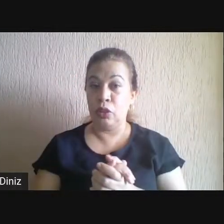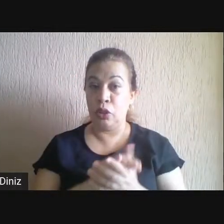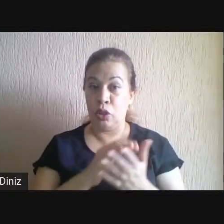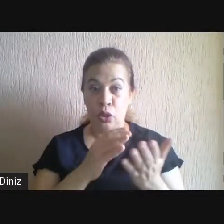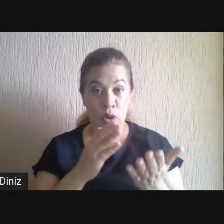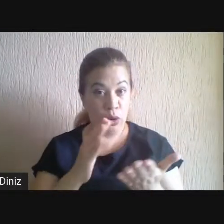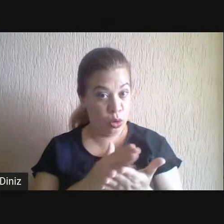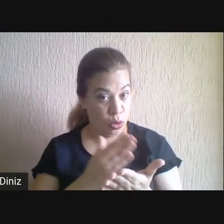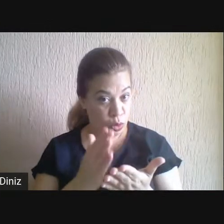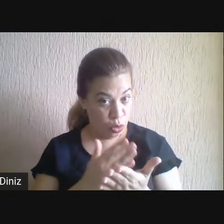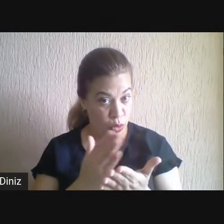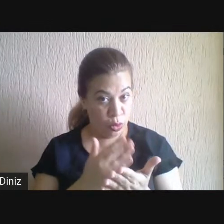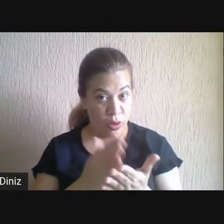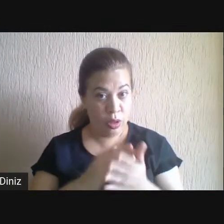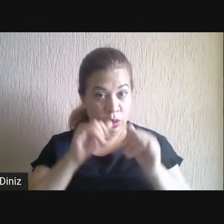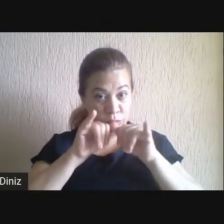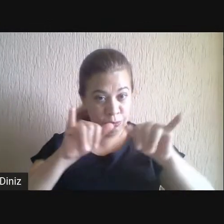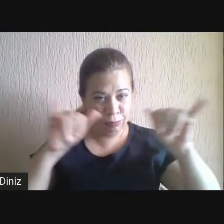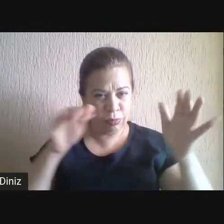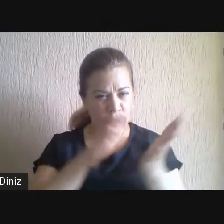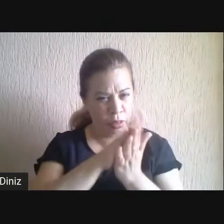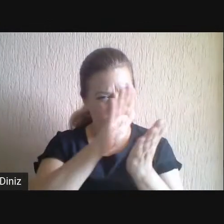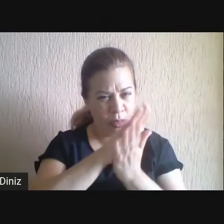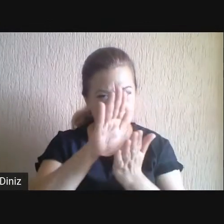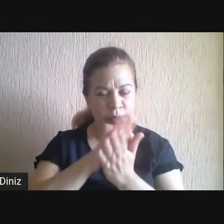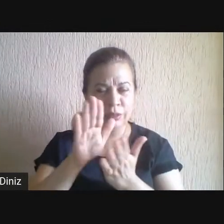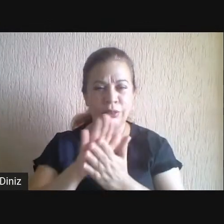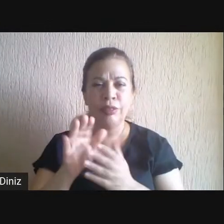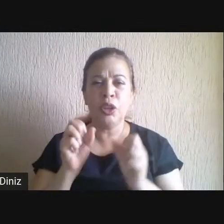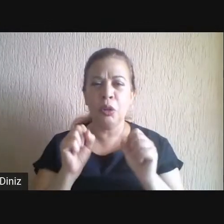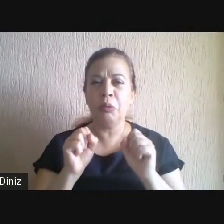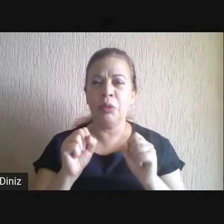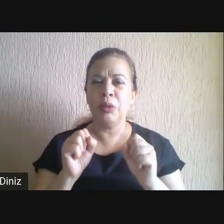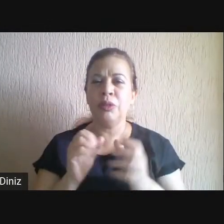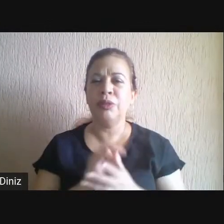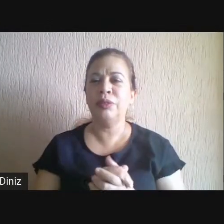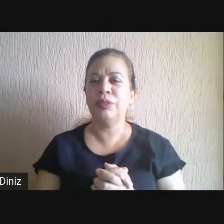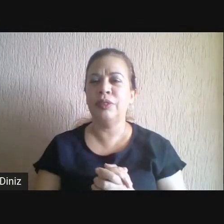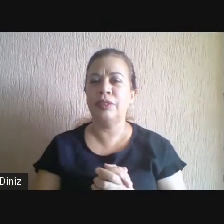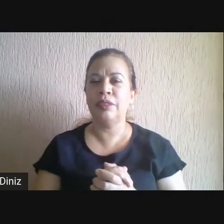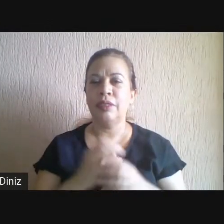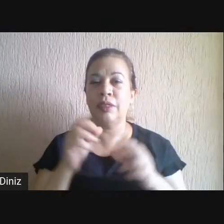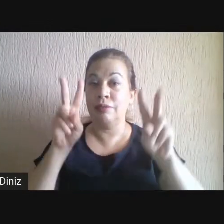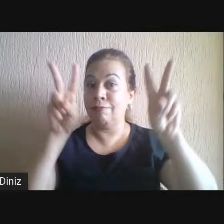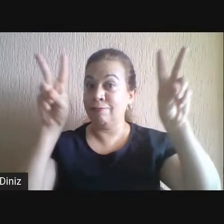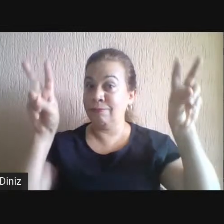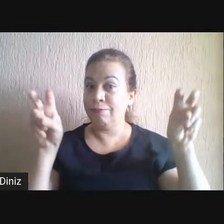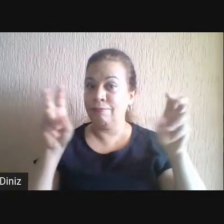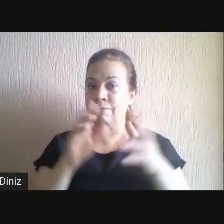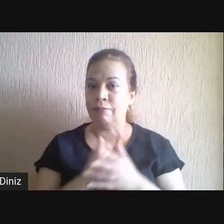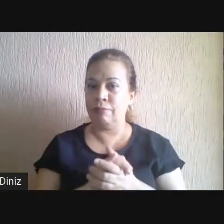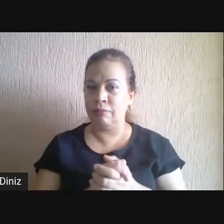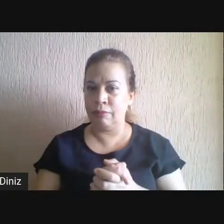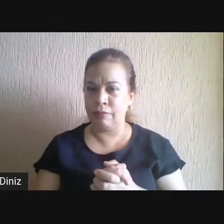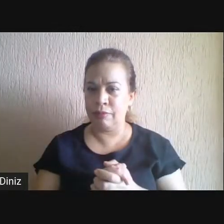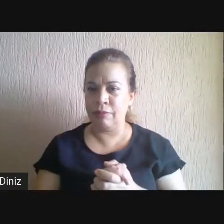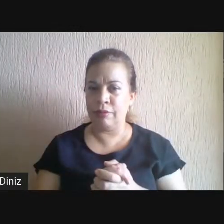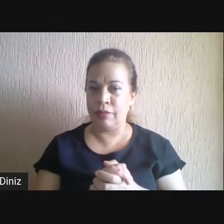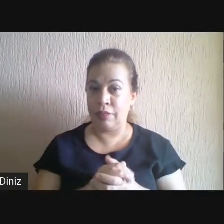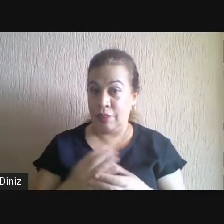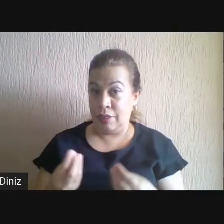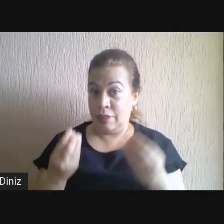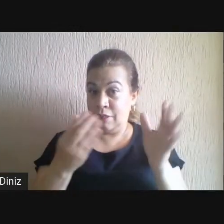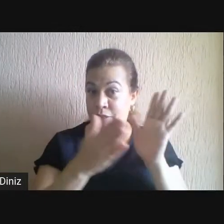certa forma, consegue sintetizar isso que eu tentava dizer. Abre aspas. O que se propõe é